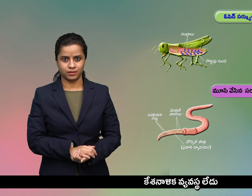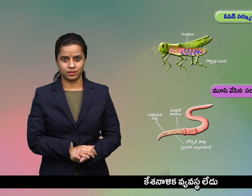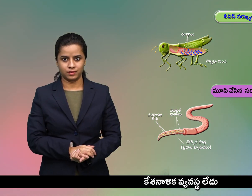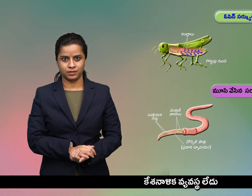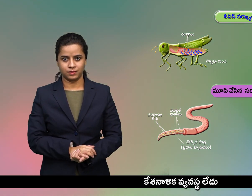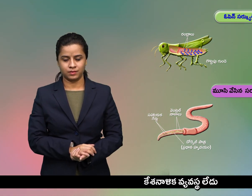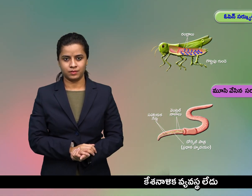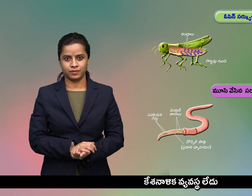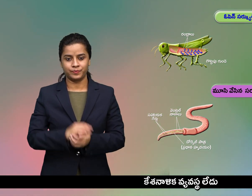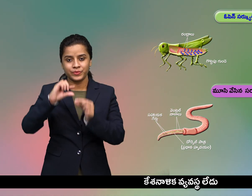కేశనాళికా వ్యవస్థ లేదు.